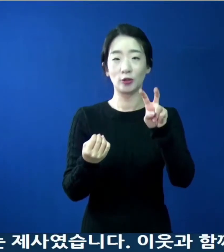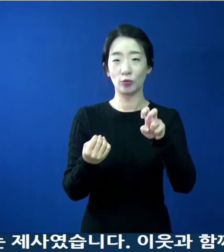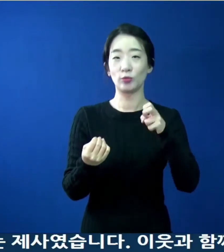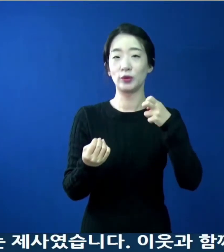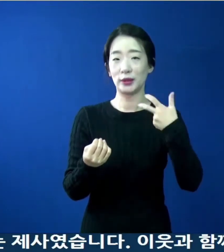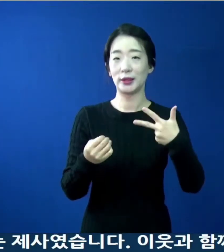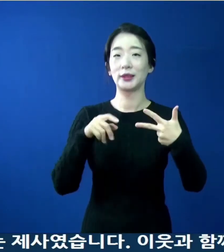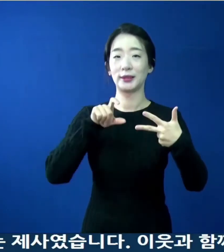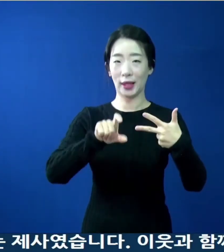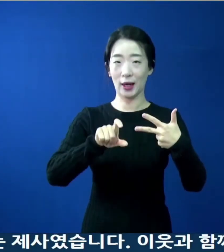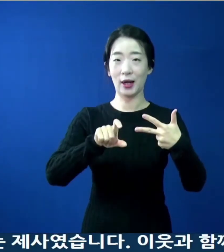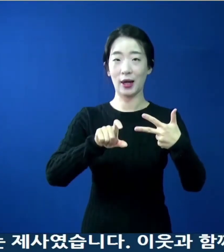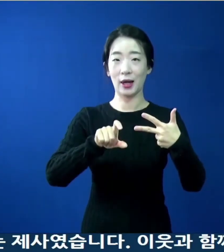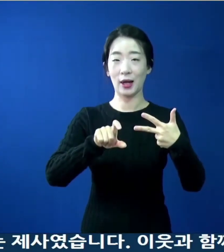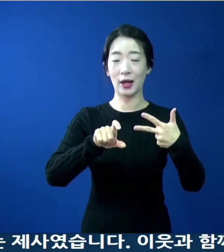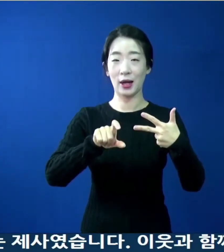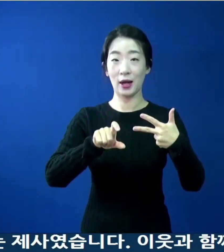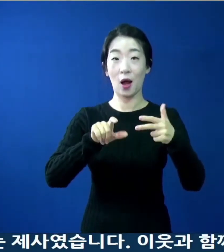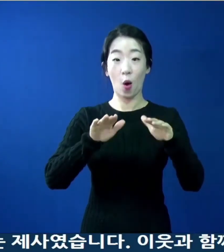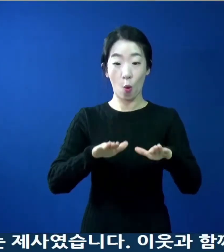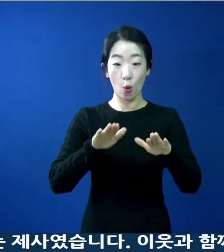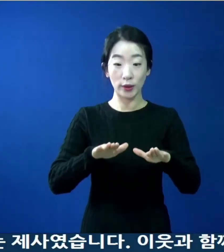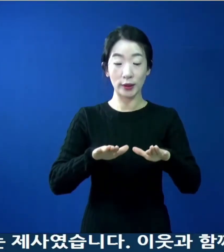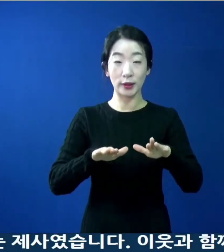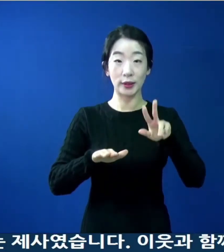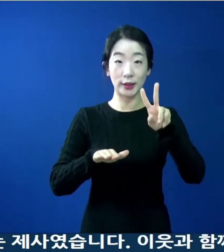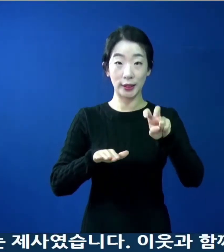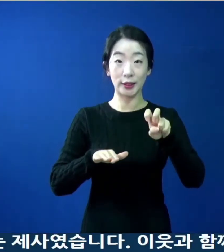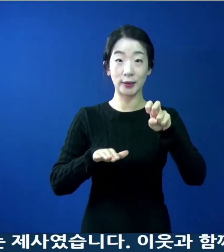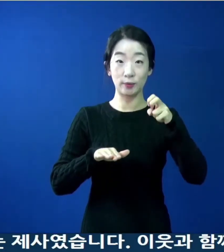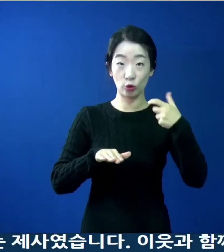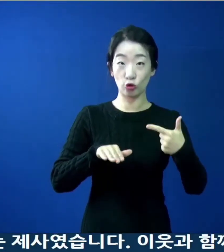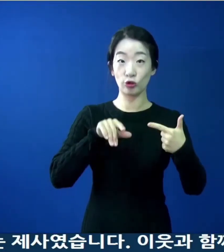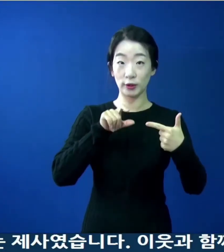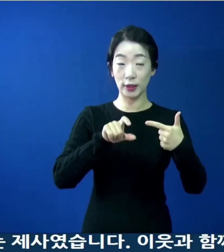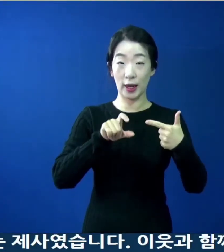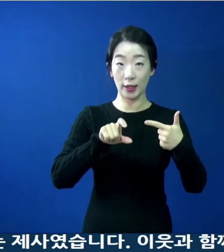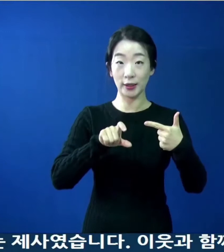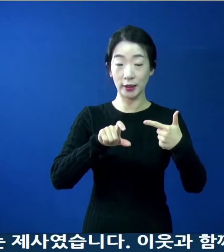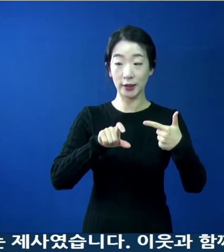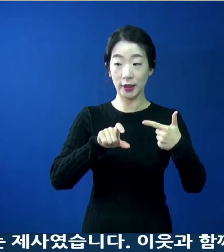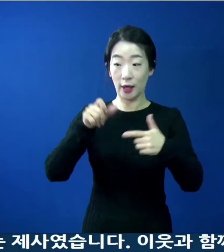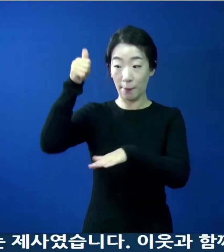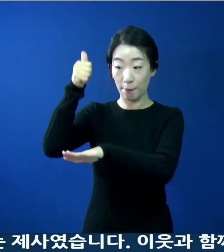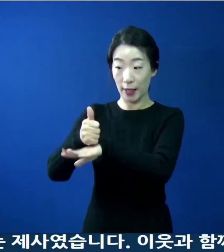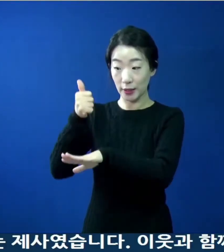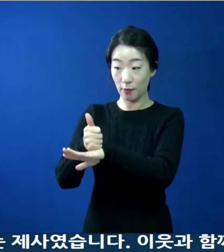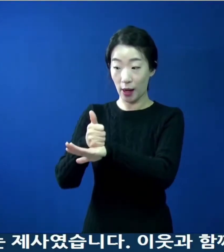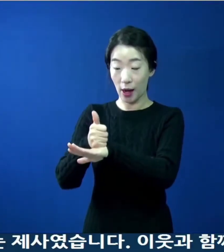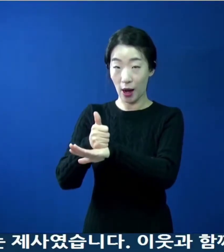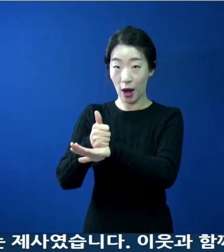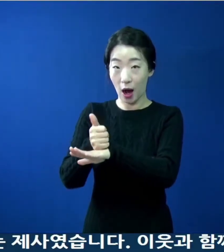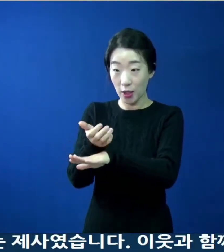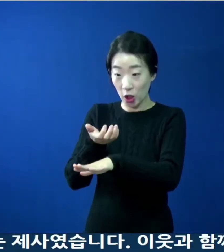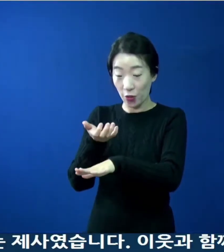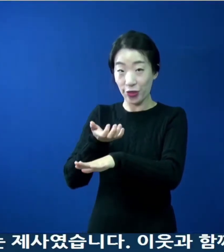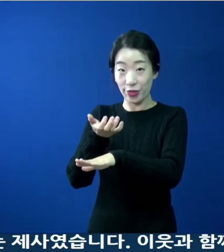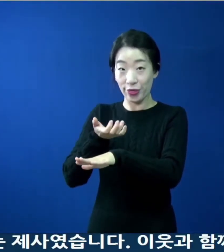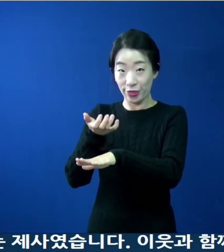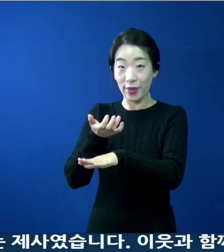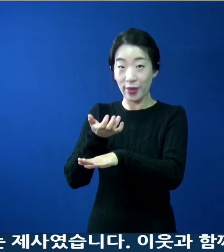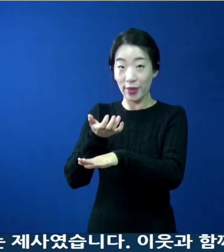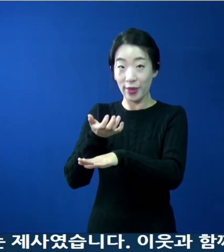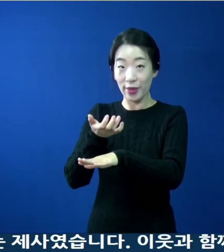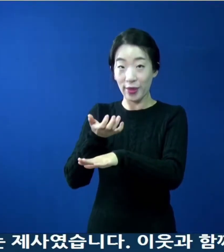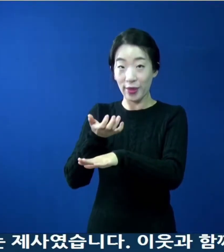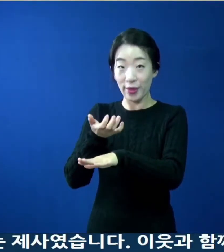27장. 그러니까 오늘 27장은 마지막에서 두 번째 장입니다. 다 끝나간다. 그런